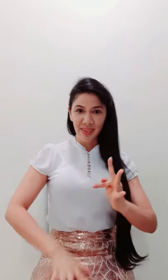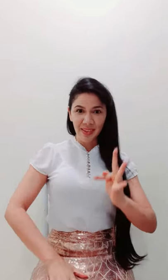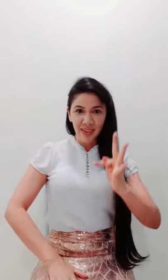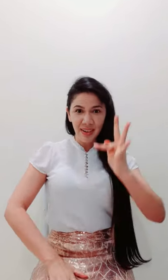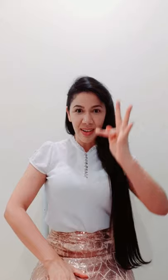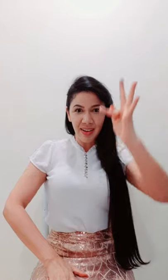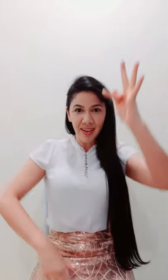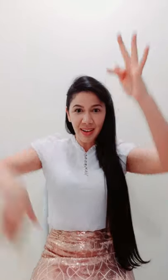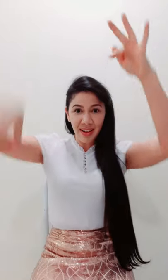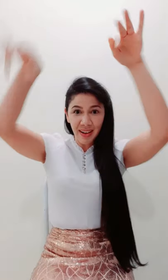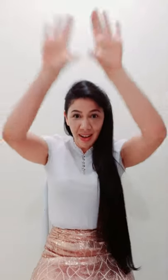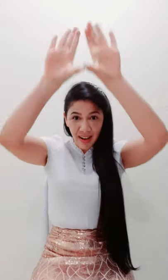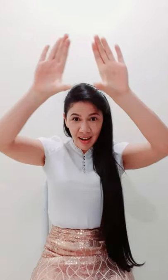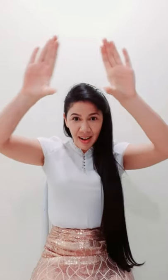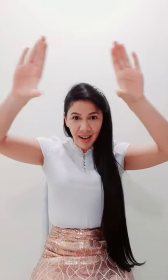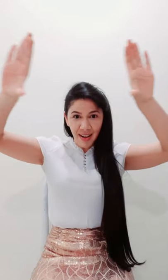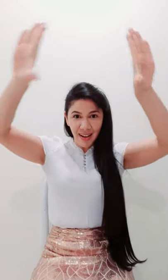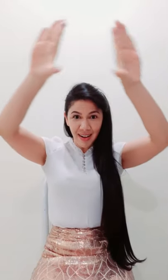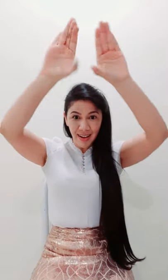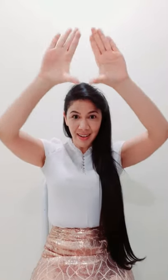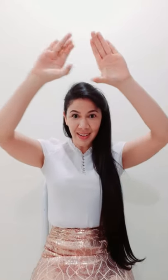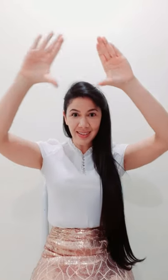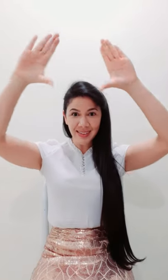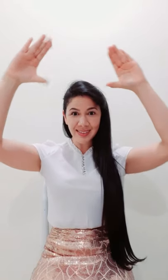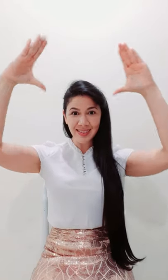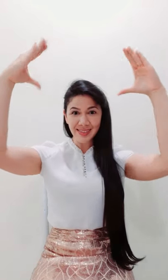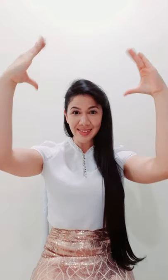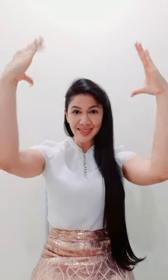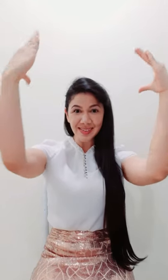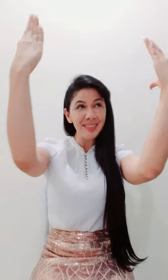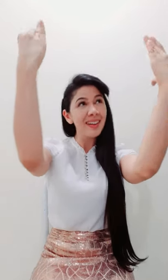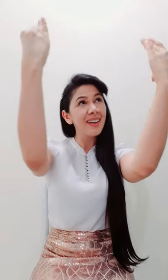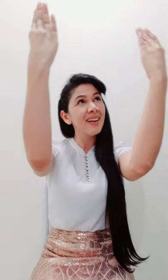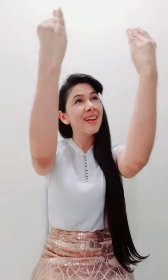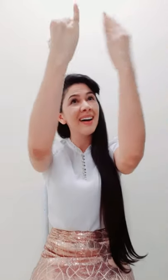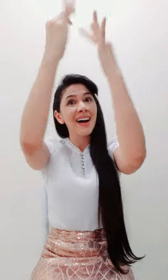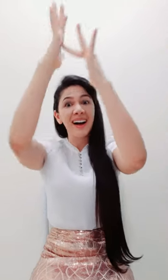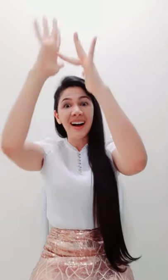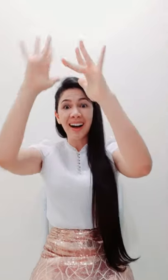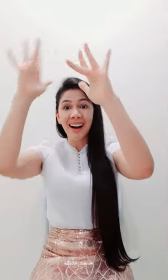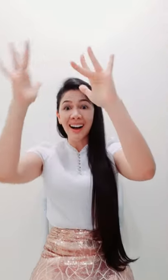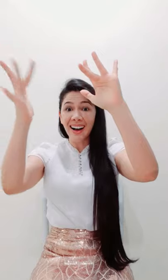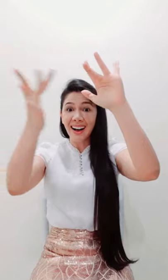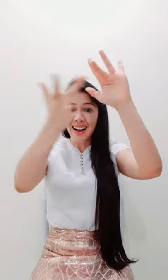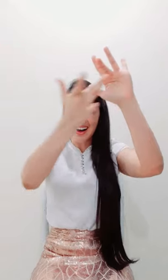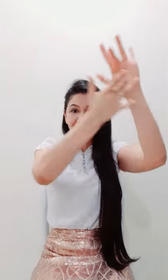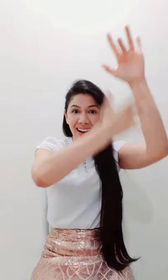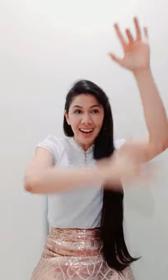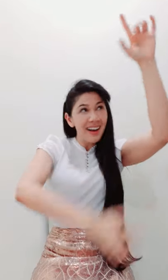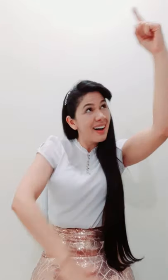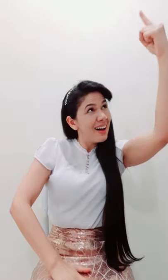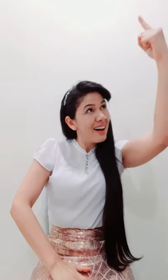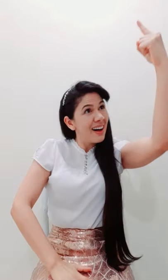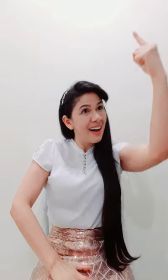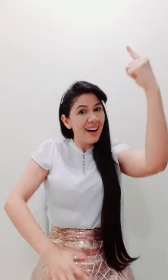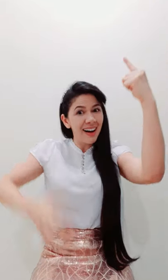Eis que vem por sobre as nuvens Cristo nosso